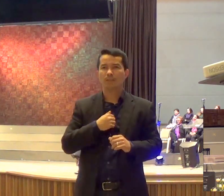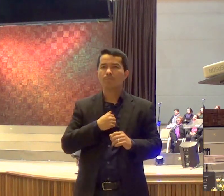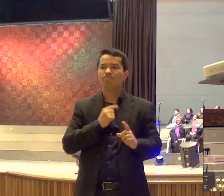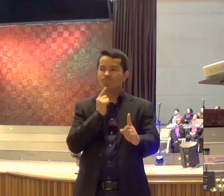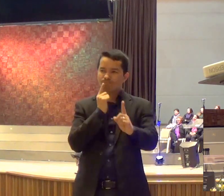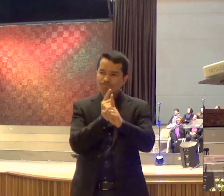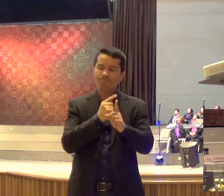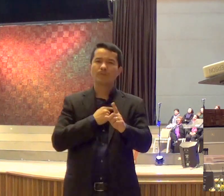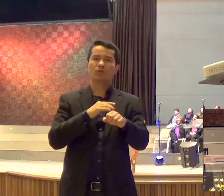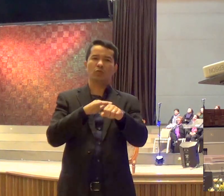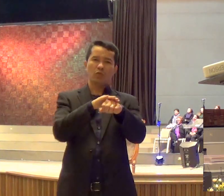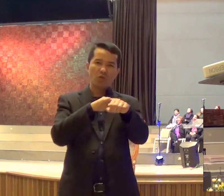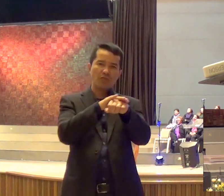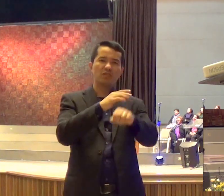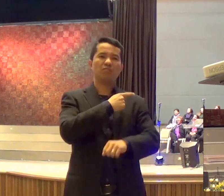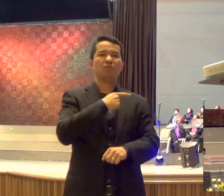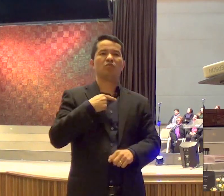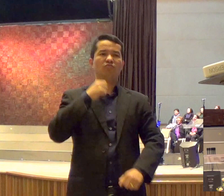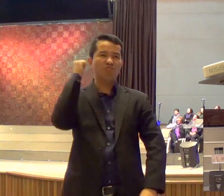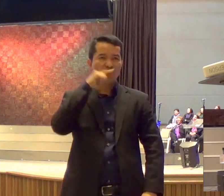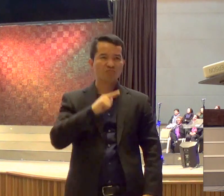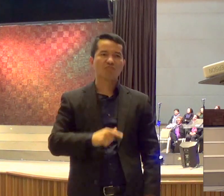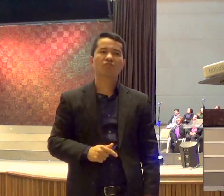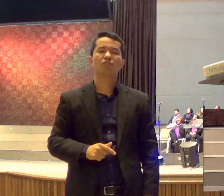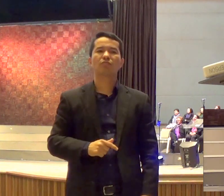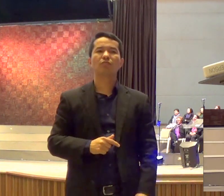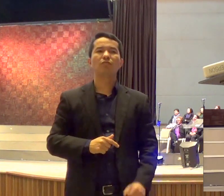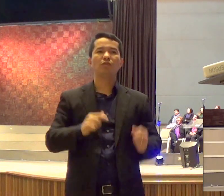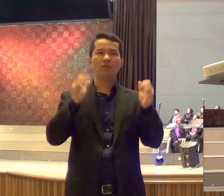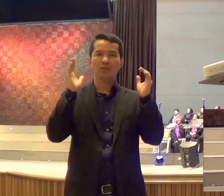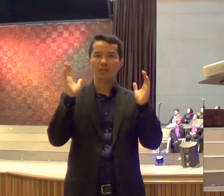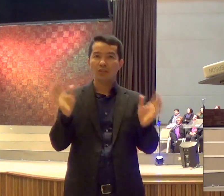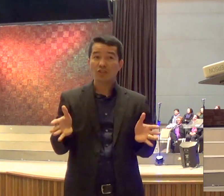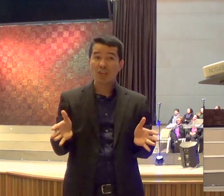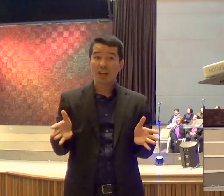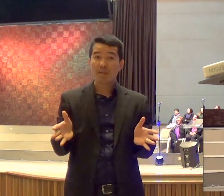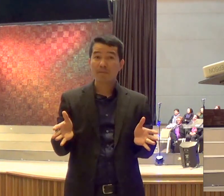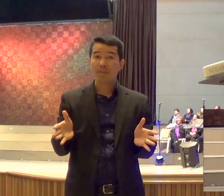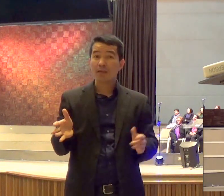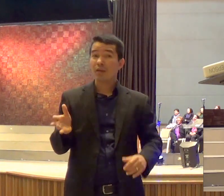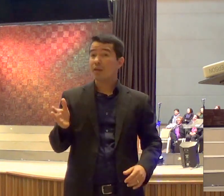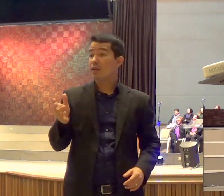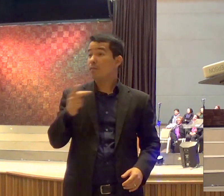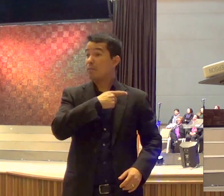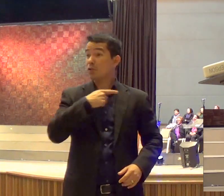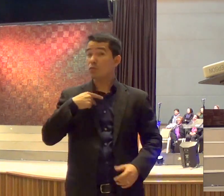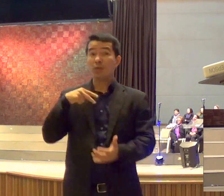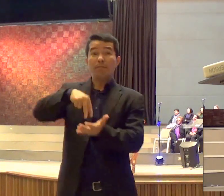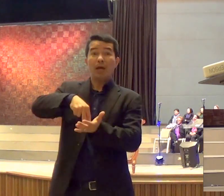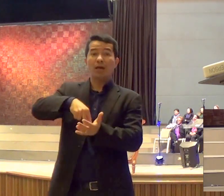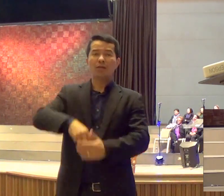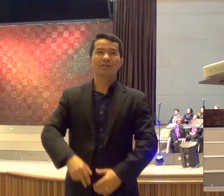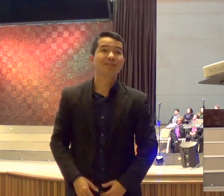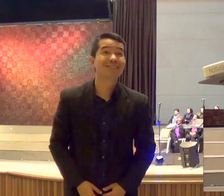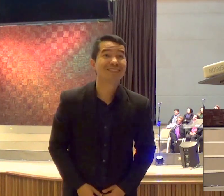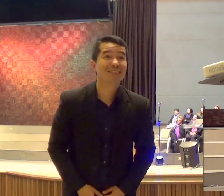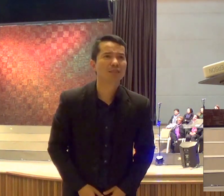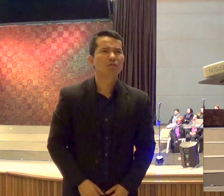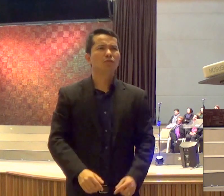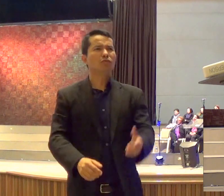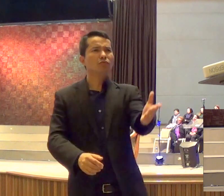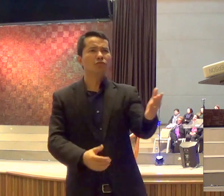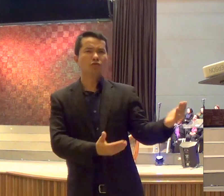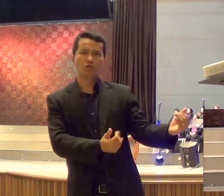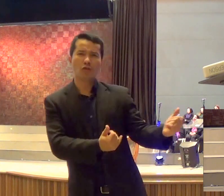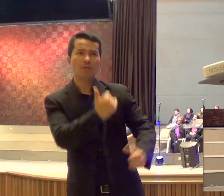atendido e quando eu entrei no gabinete dele ele já me recebeu de pé porque já ia começar o culto de oração e ele Diga jovem